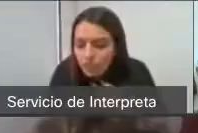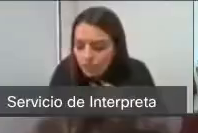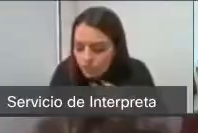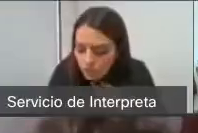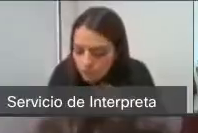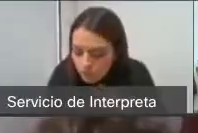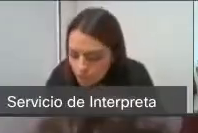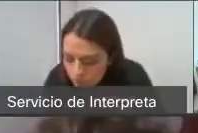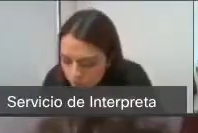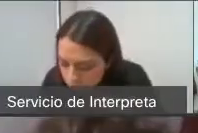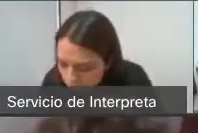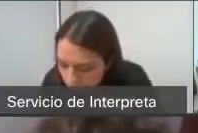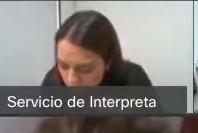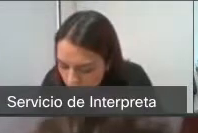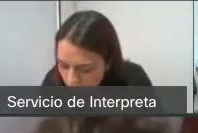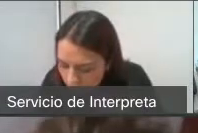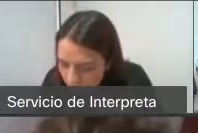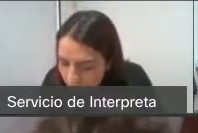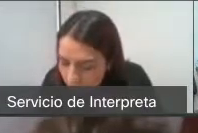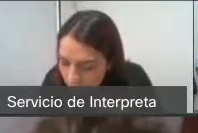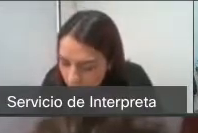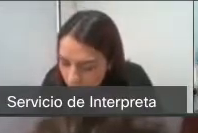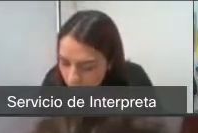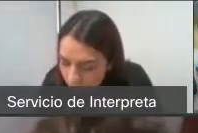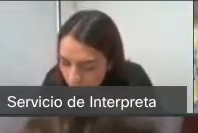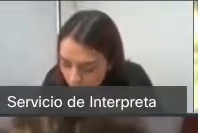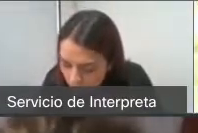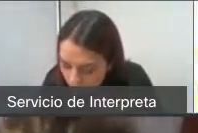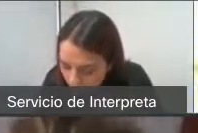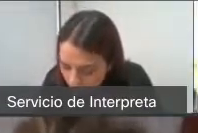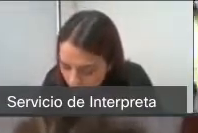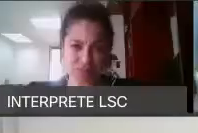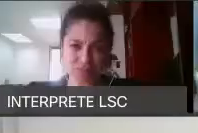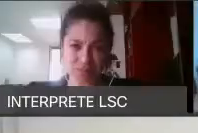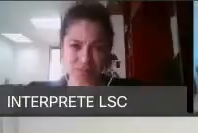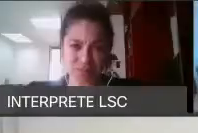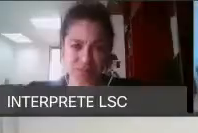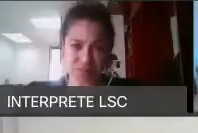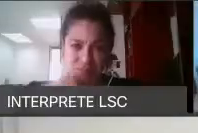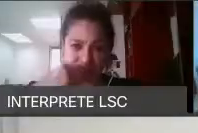Te la envié al correo del INSOR, no te la envié a ti. Espérame, ya te la comparto.